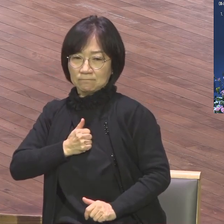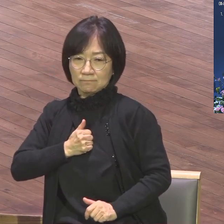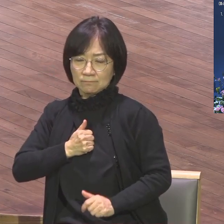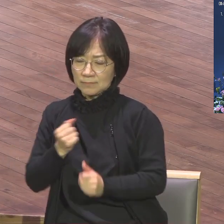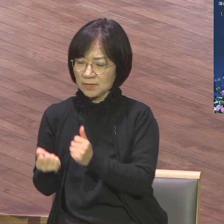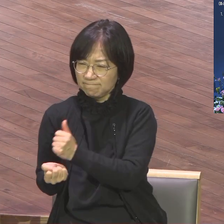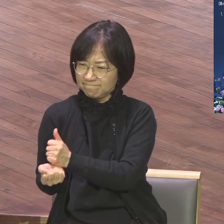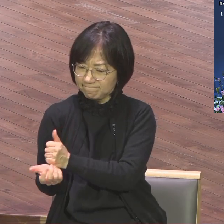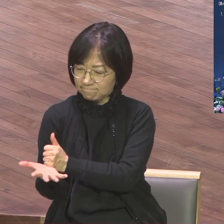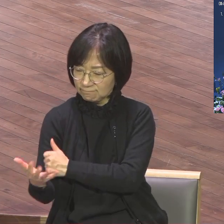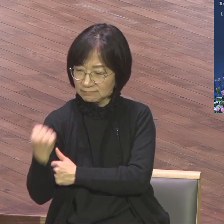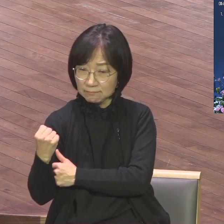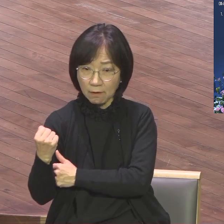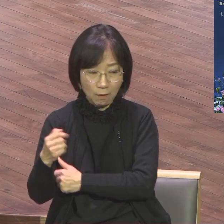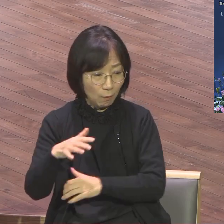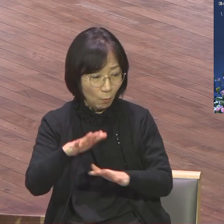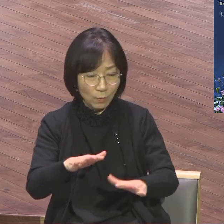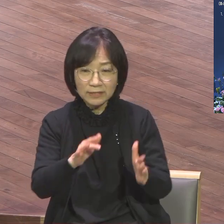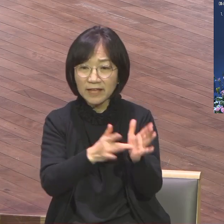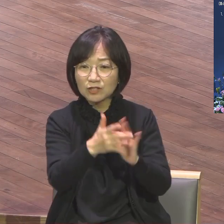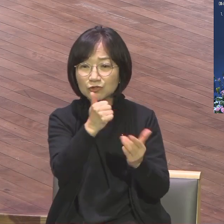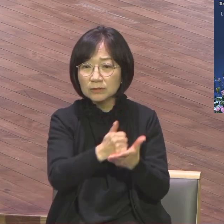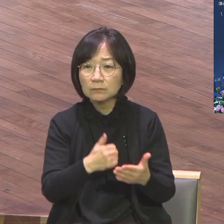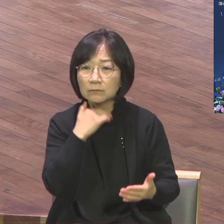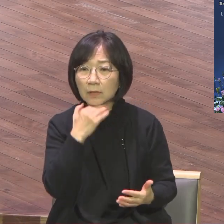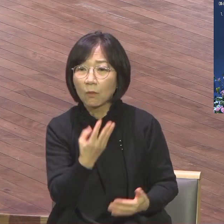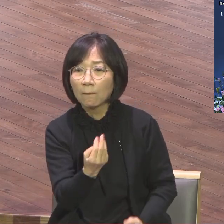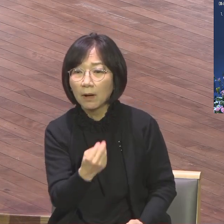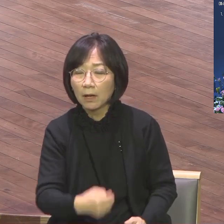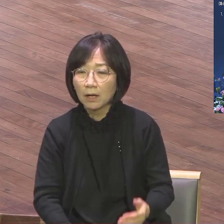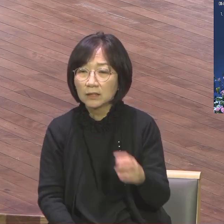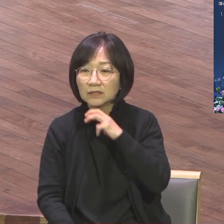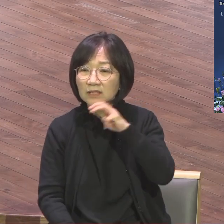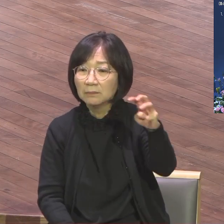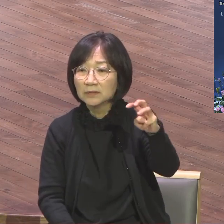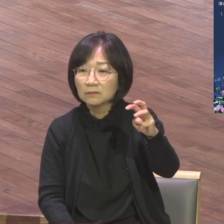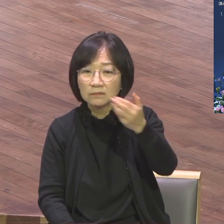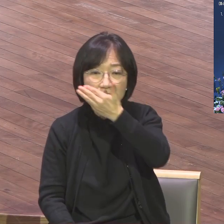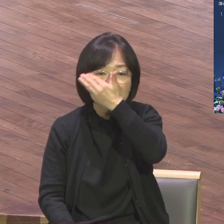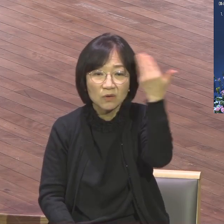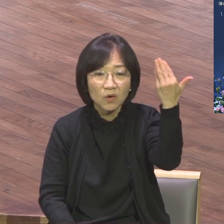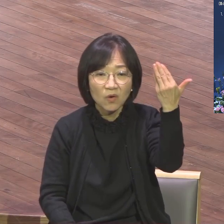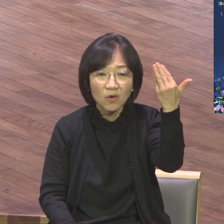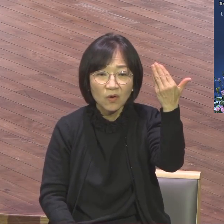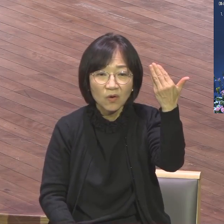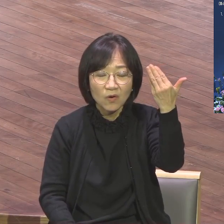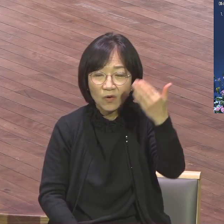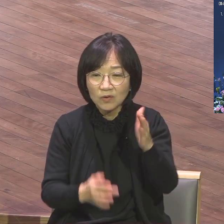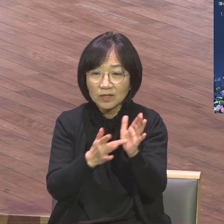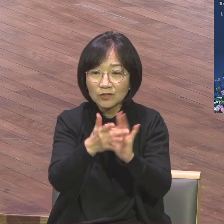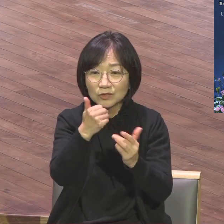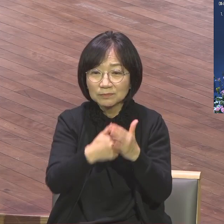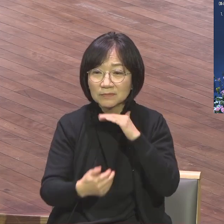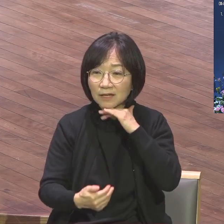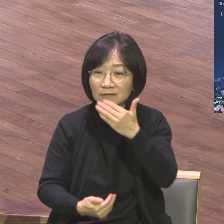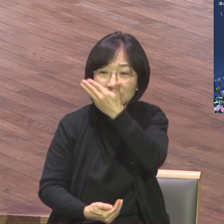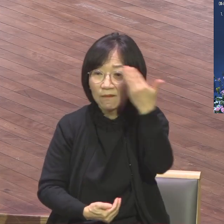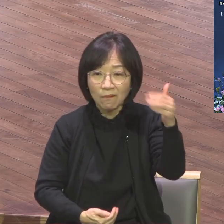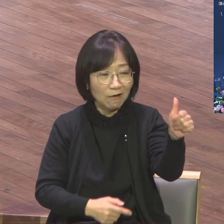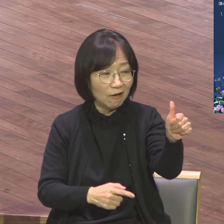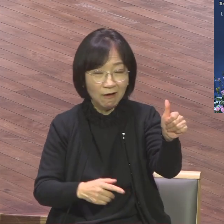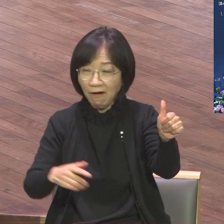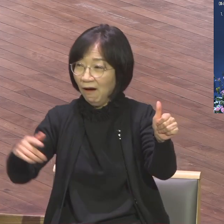인간적으로 바라볼 때 한 청년이고 30대 초반이잖아요. 이 예수 한 청년에 불과한 예수님을 찾아서 발랄해